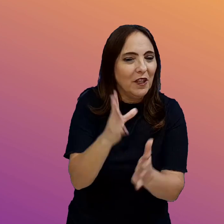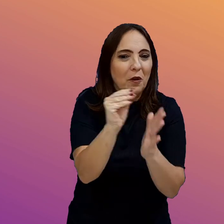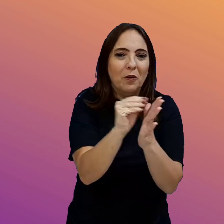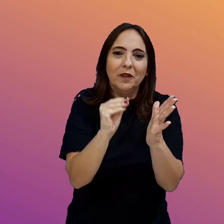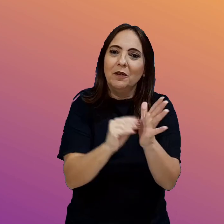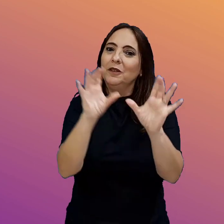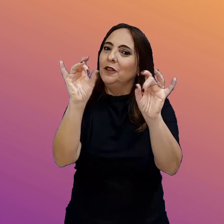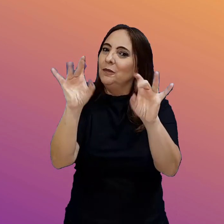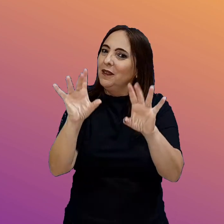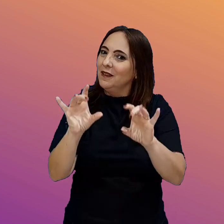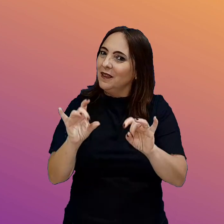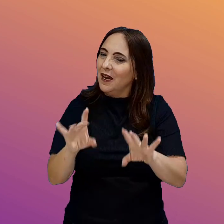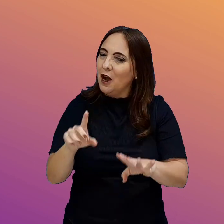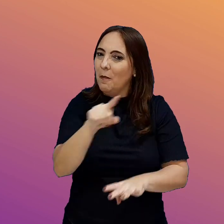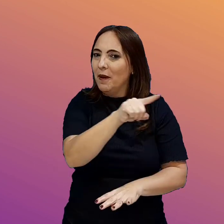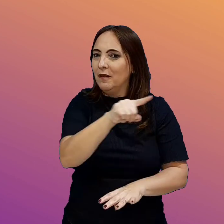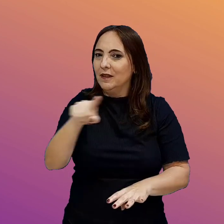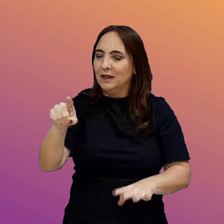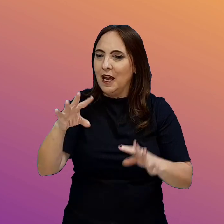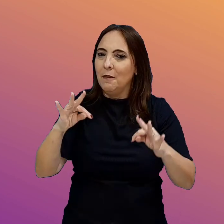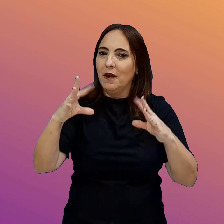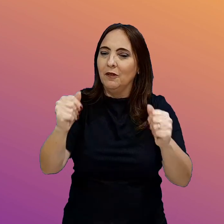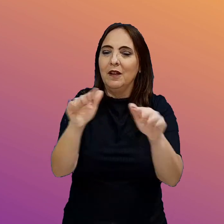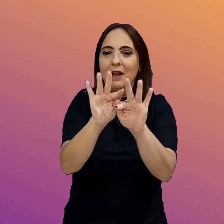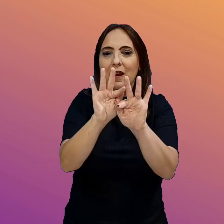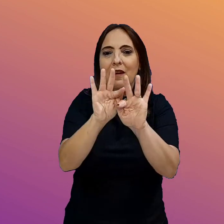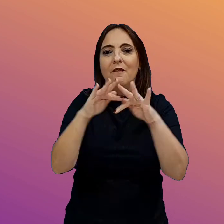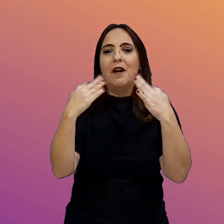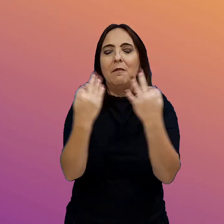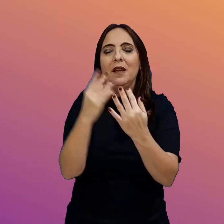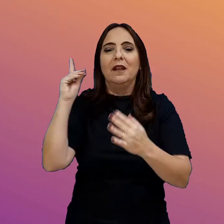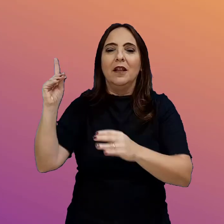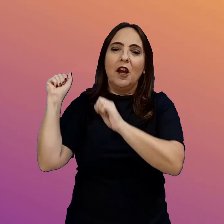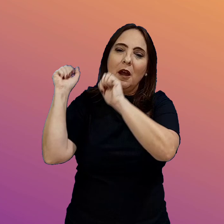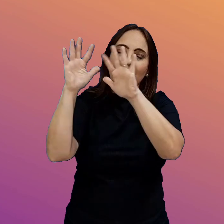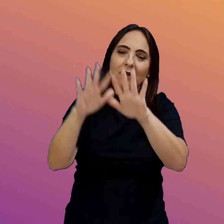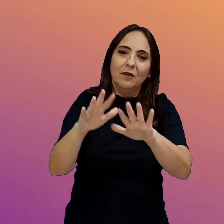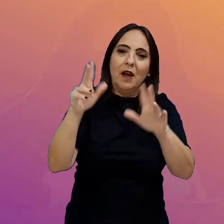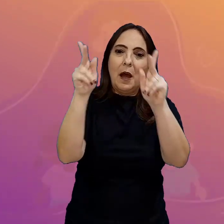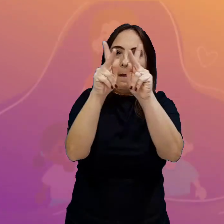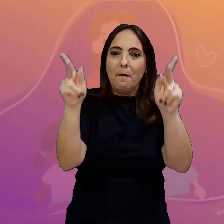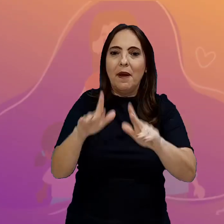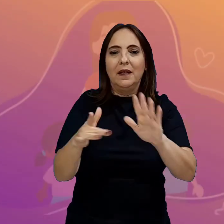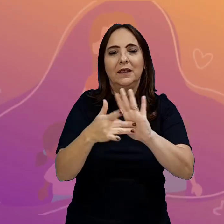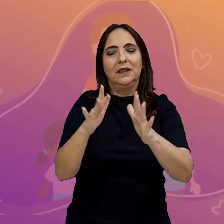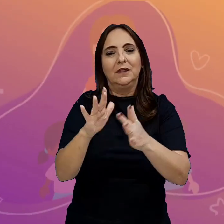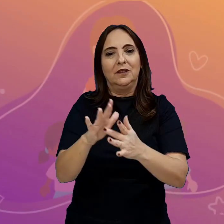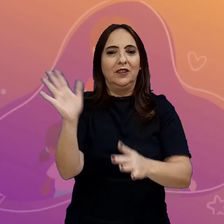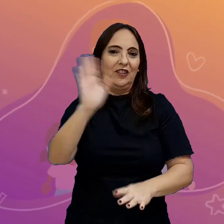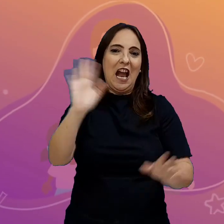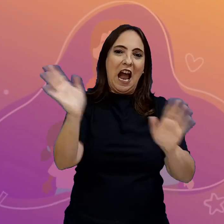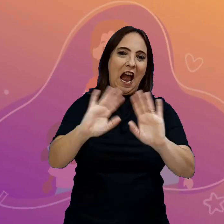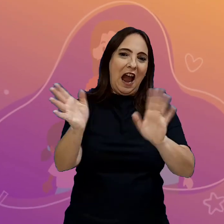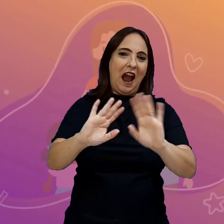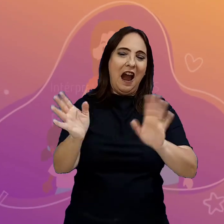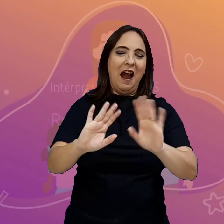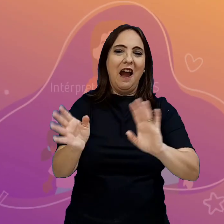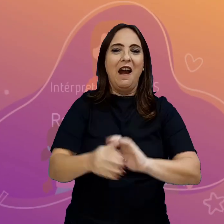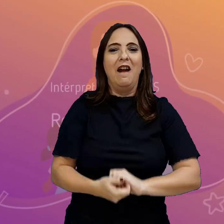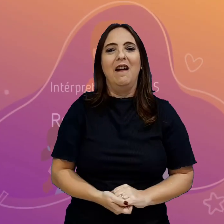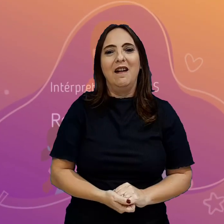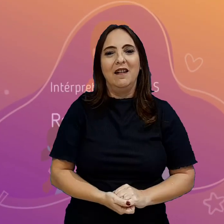conteúdo especial para as famílias. Deus abençoe você, fica na paz. Até a próxima. Tchau, tchau.